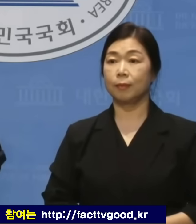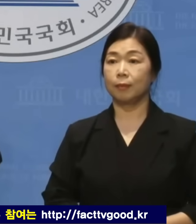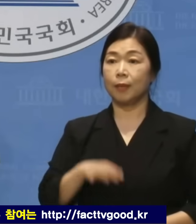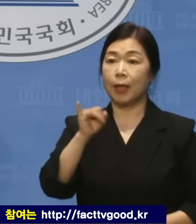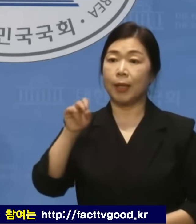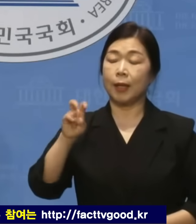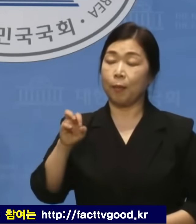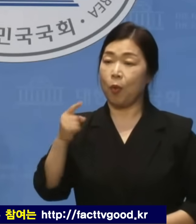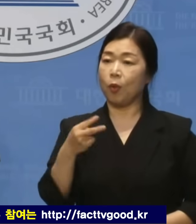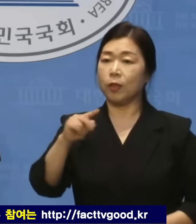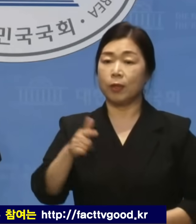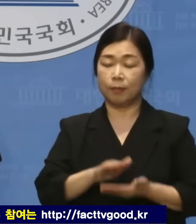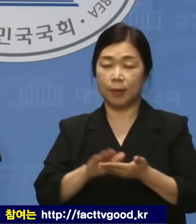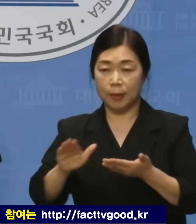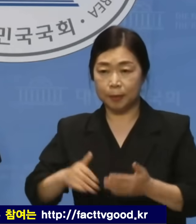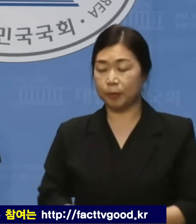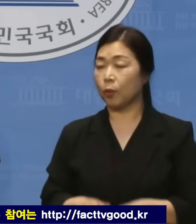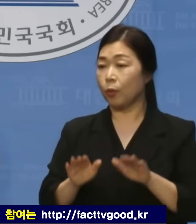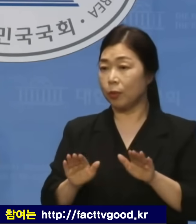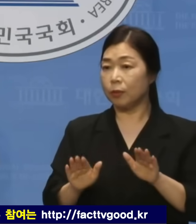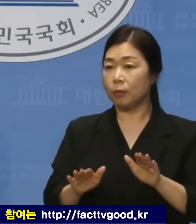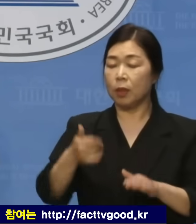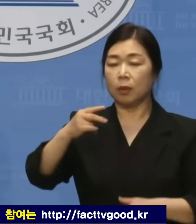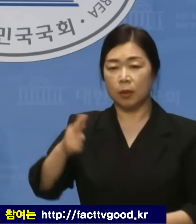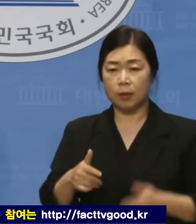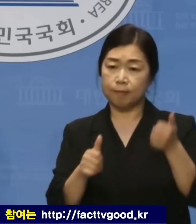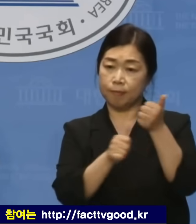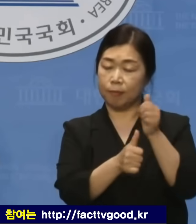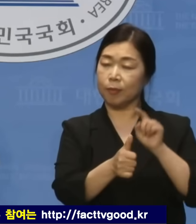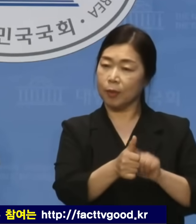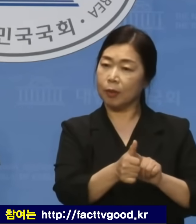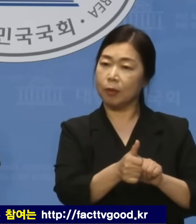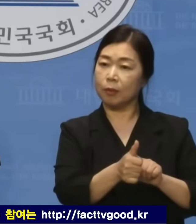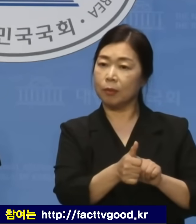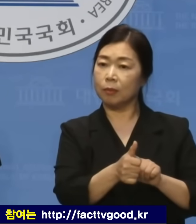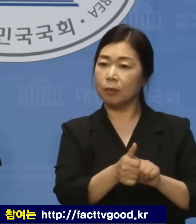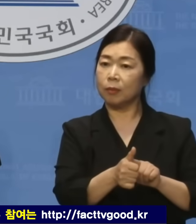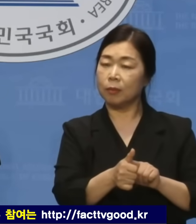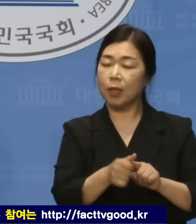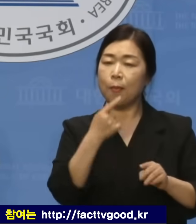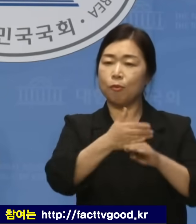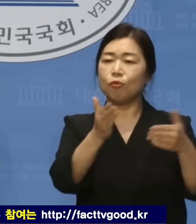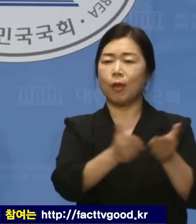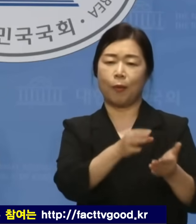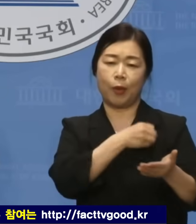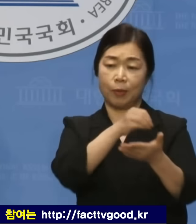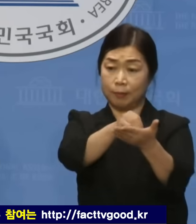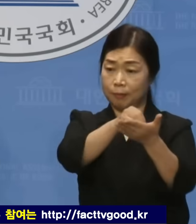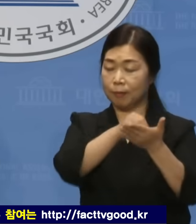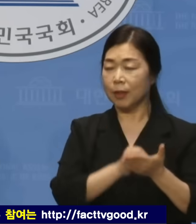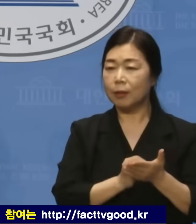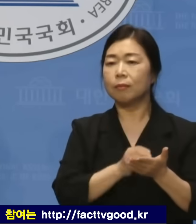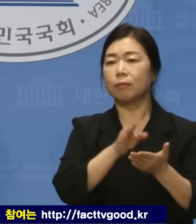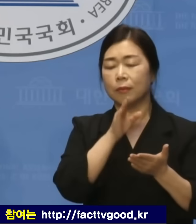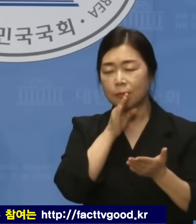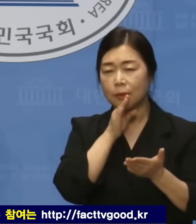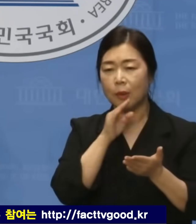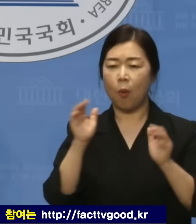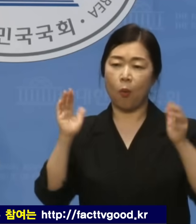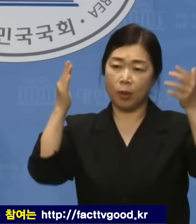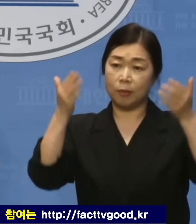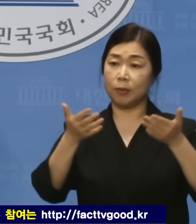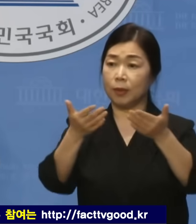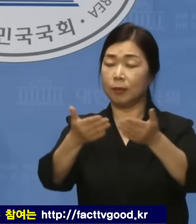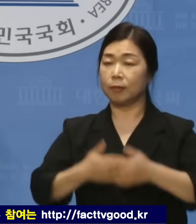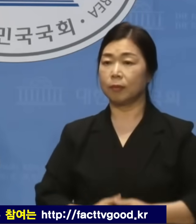예, 임호선 국회의원입니다. 오늘 진교훈 전 경찰청 차장의 민주당 입당을 진심으로